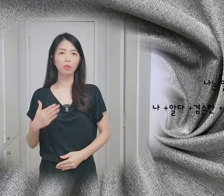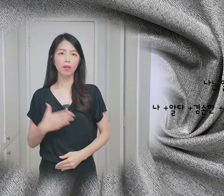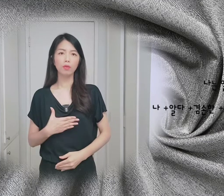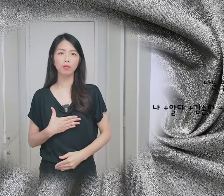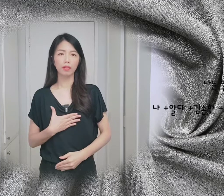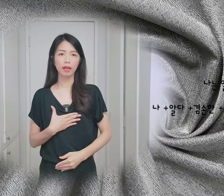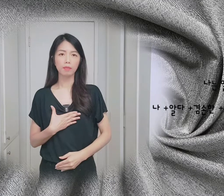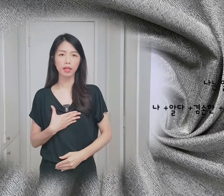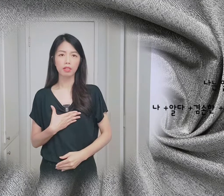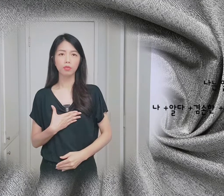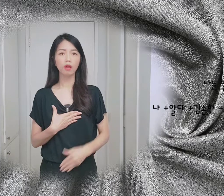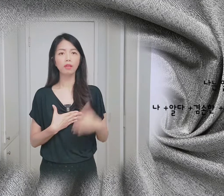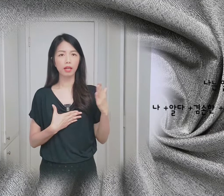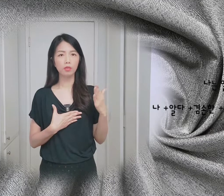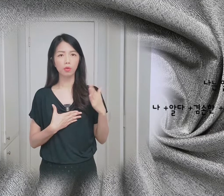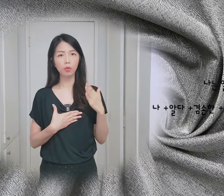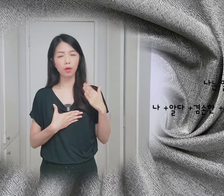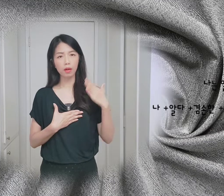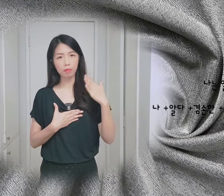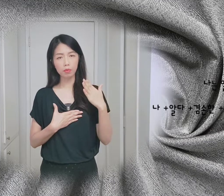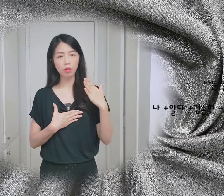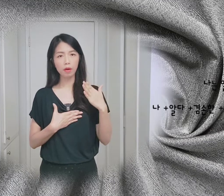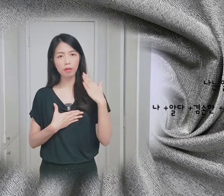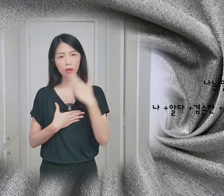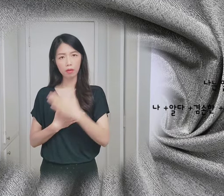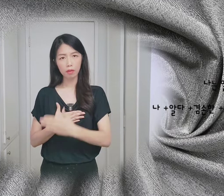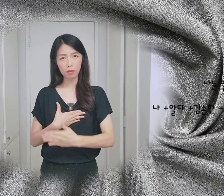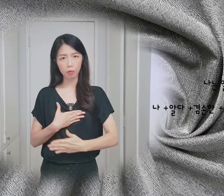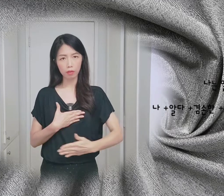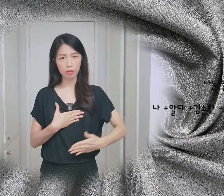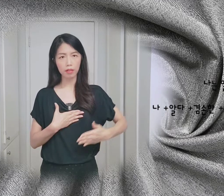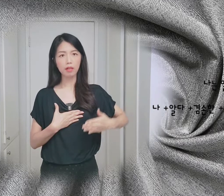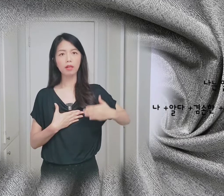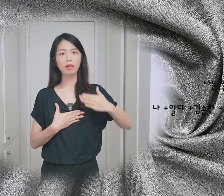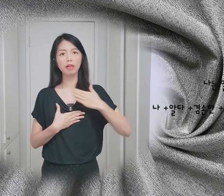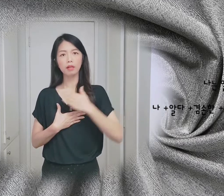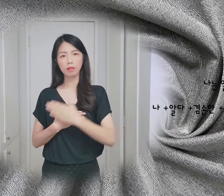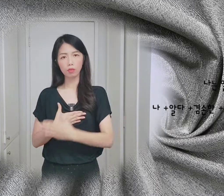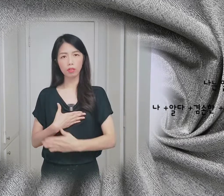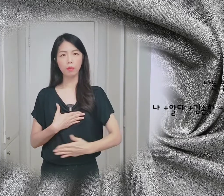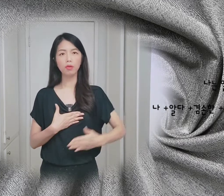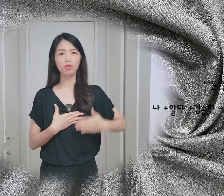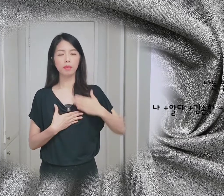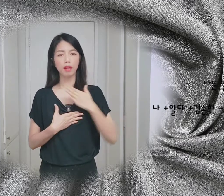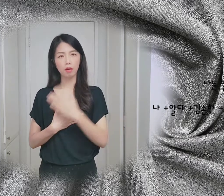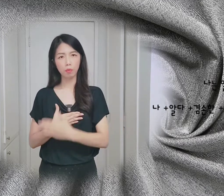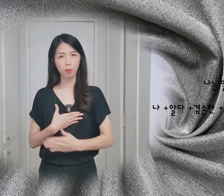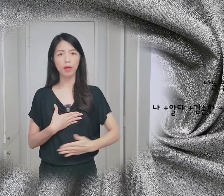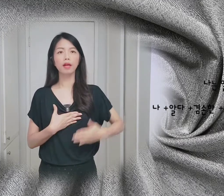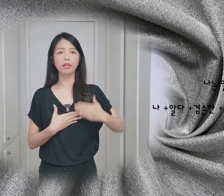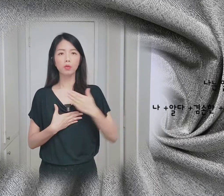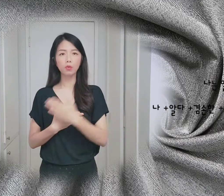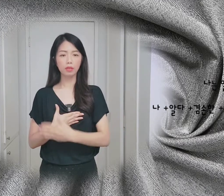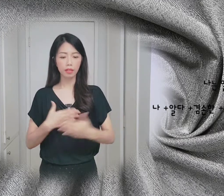수어는 왼손은 가슴에 대시고요. 다른 손으로 손을 펴서 이 몸 전체를 둥글게 표현해 주시면 돼요.